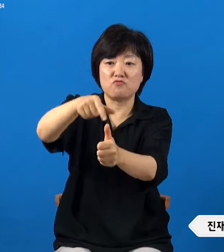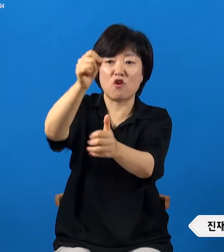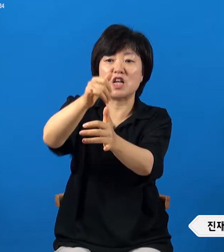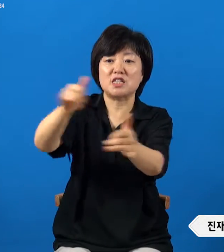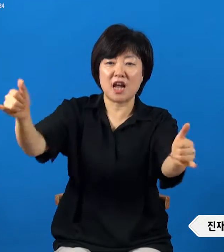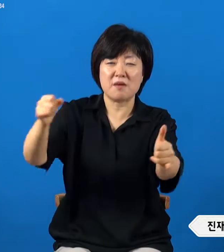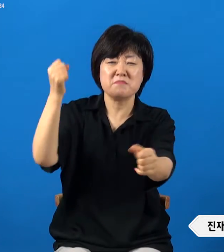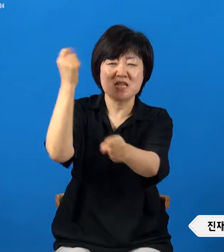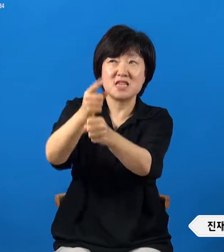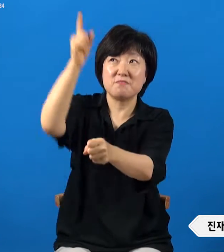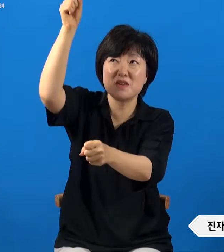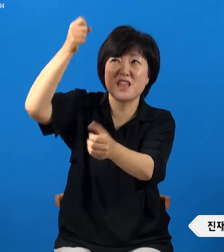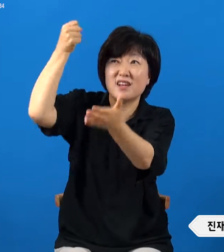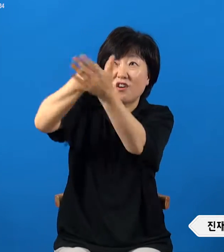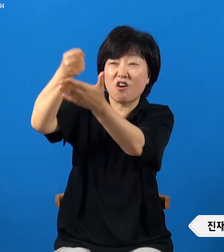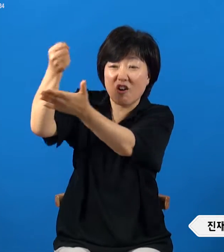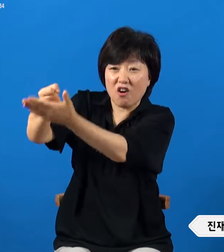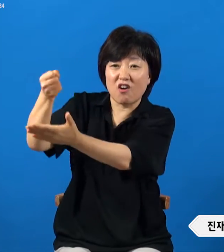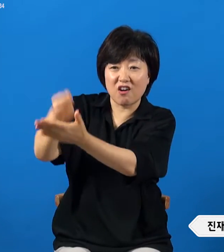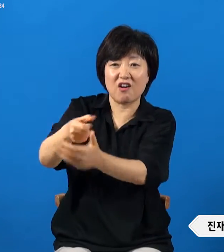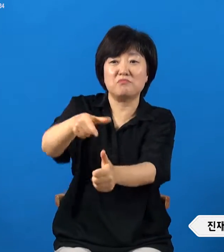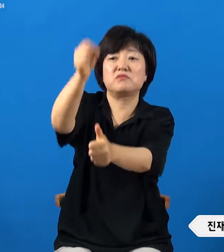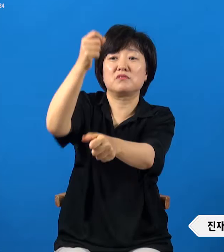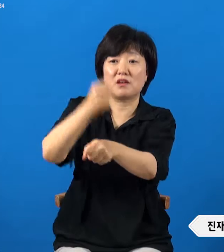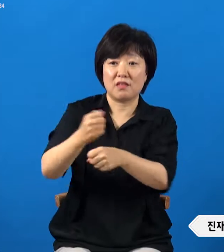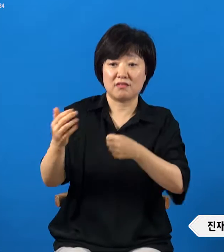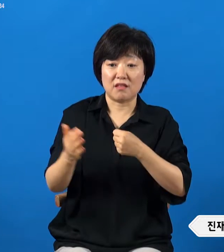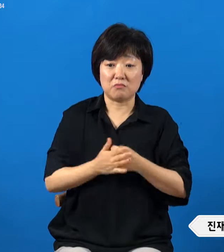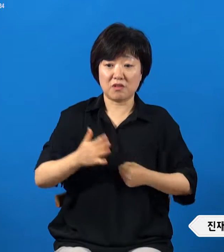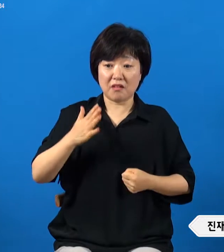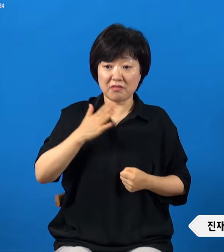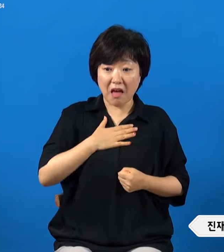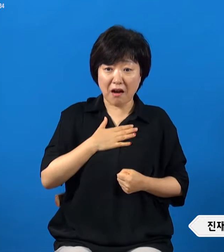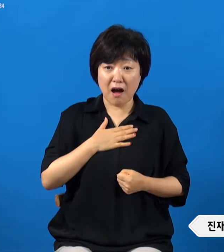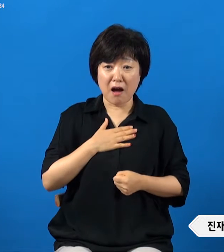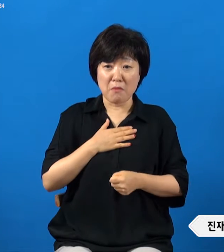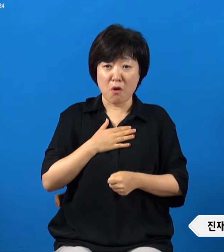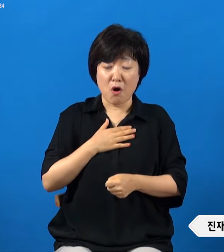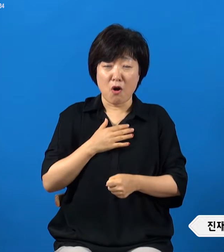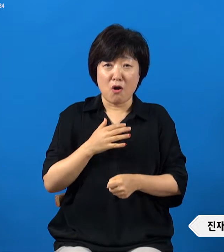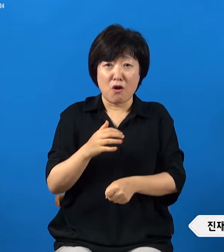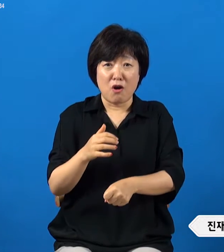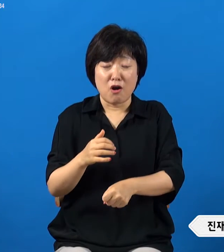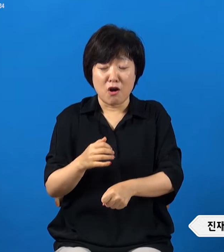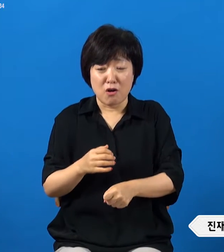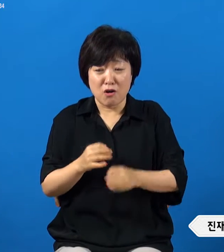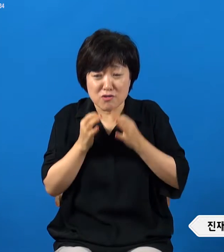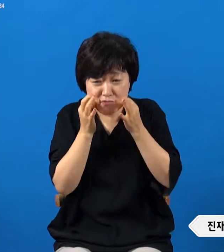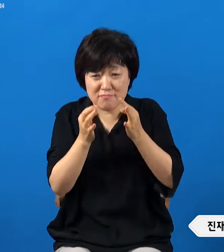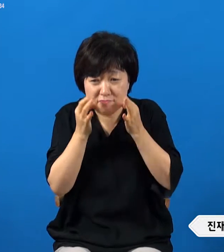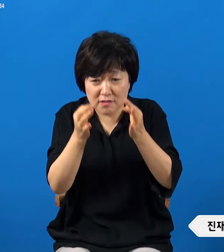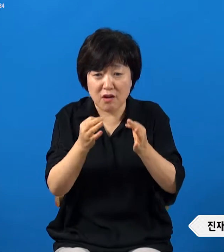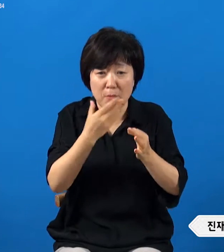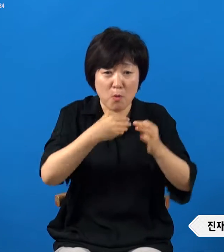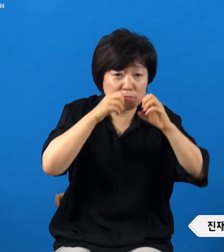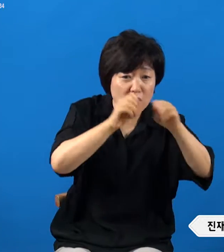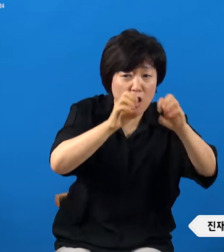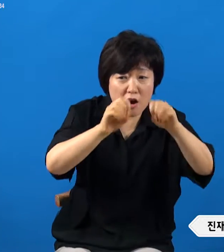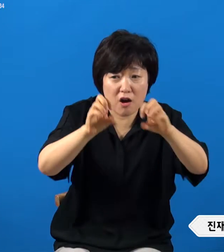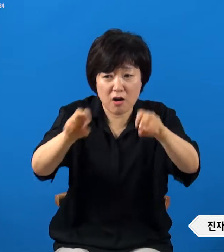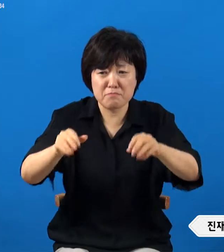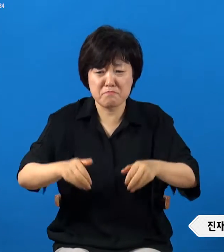구하실 텐데 왜 우리가 전도해야 하는가? 라고 질문할지 모르겠습니다. 성경은 우리에게